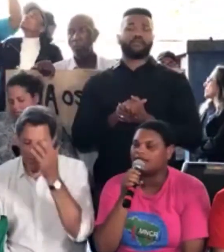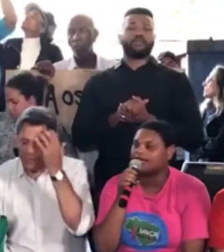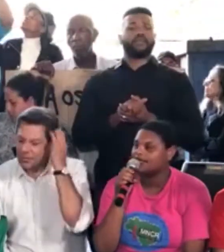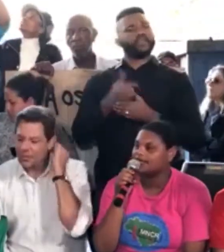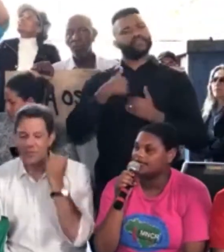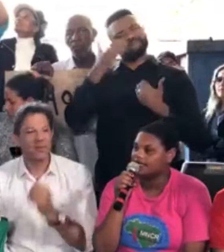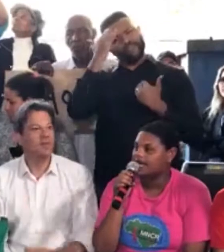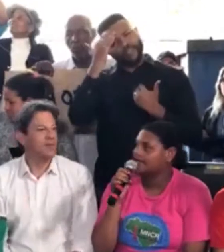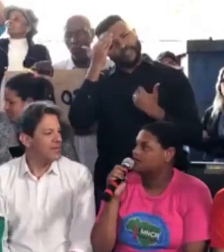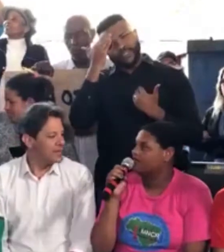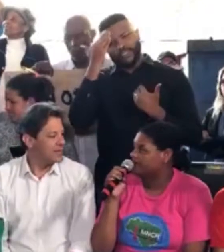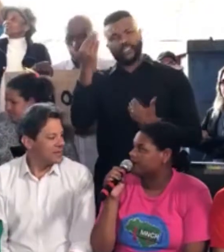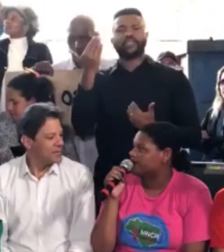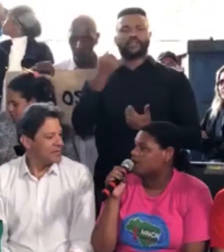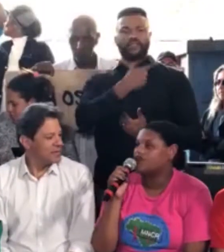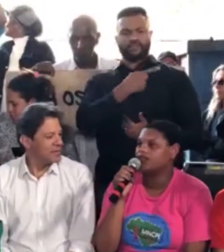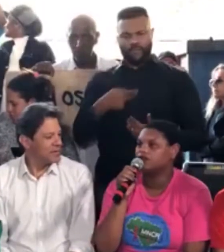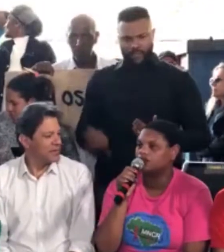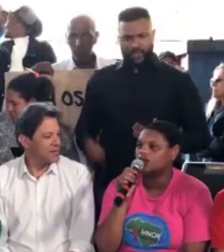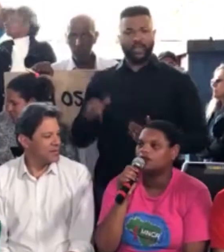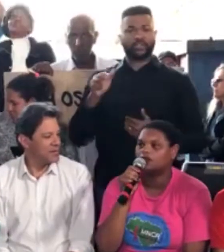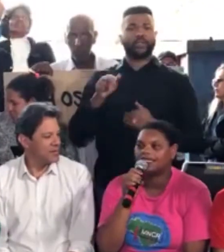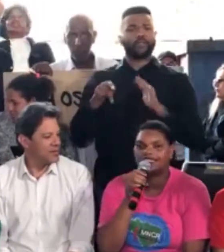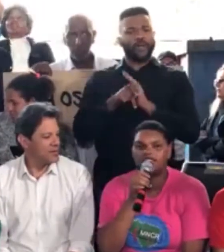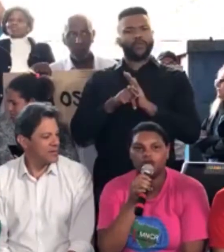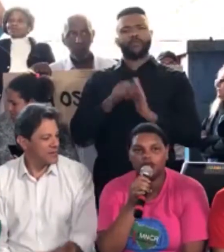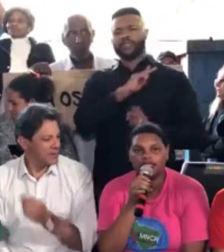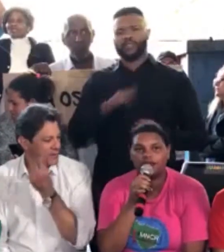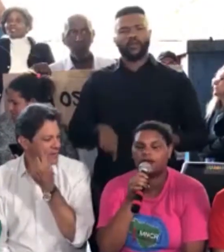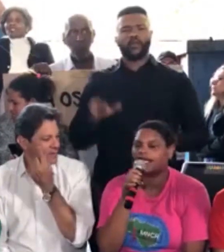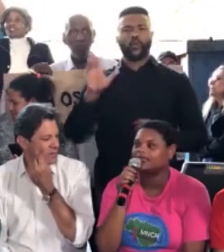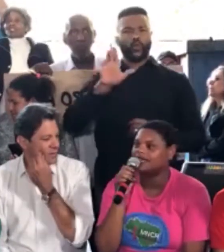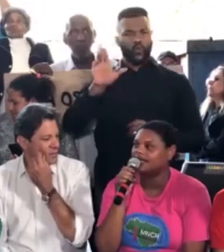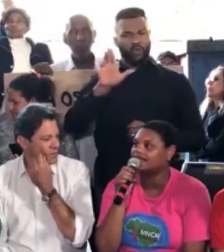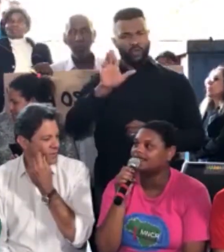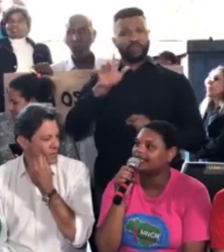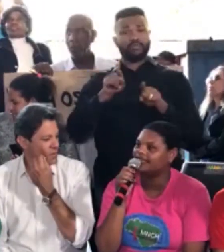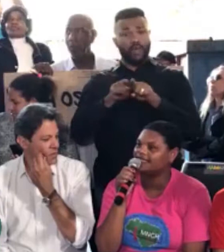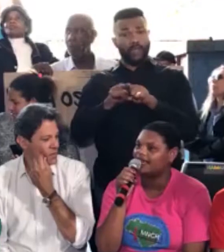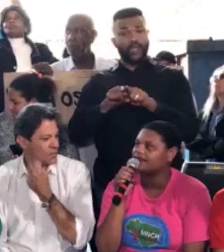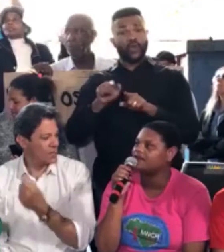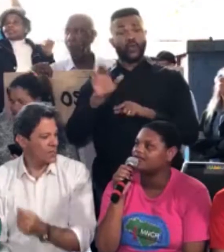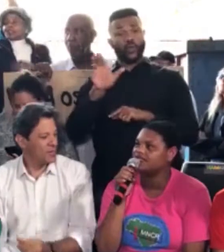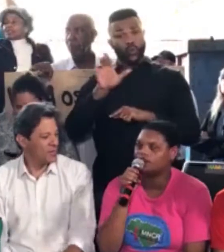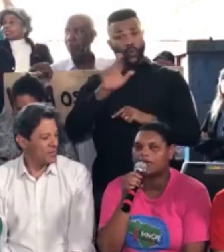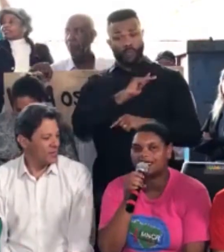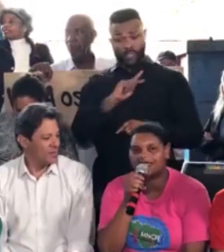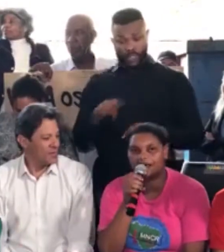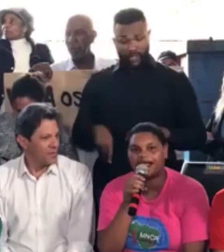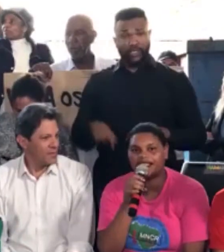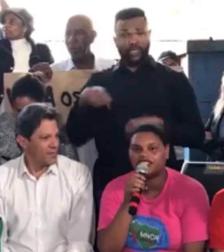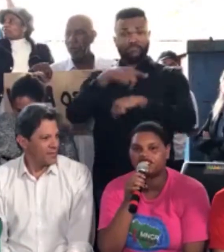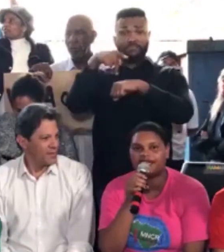Só tenho a agradecer a esse governo, ao governo do nosso presidente Lula, porque até antes dele estar presidente, se tornar